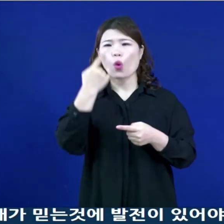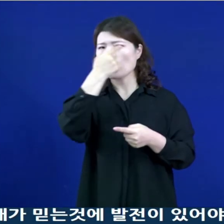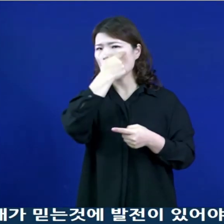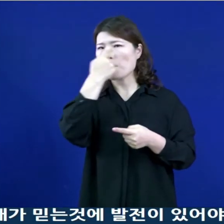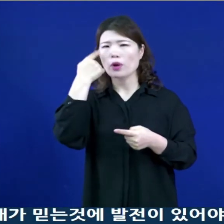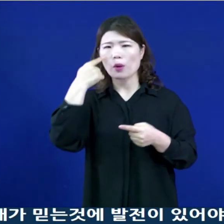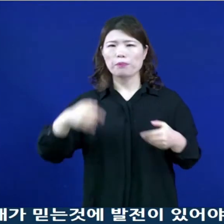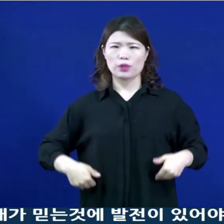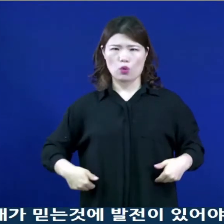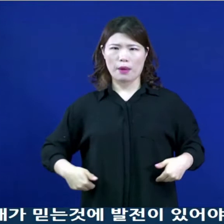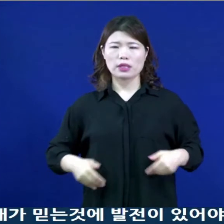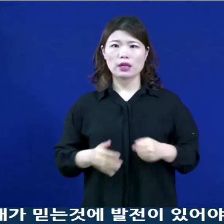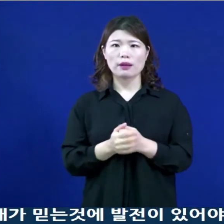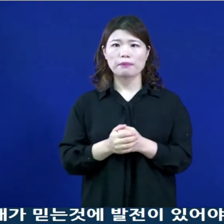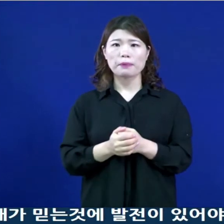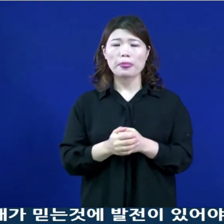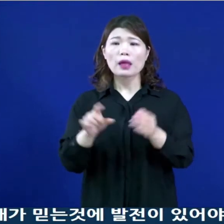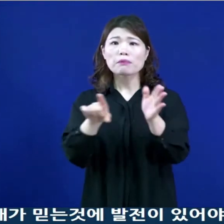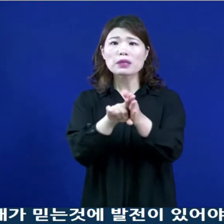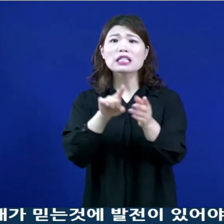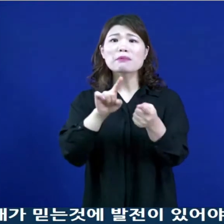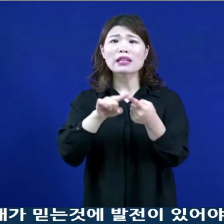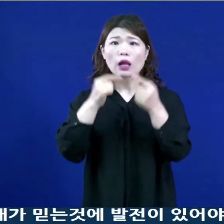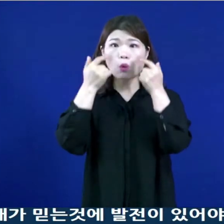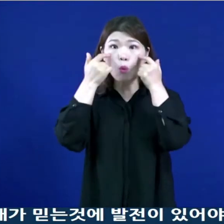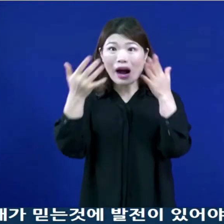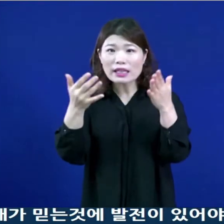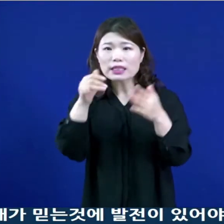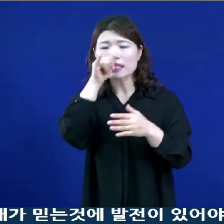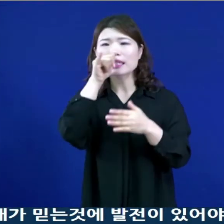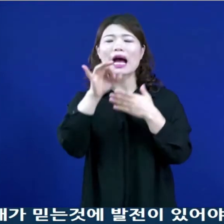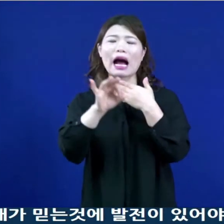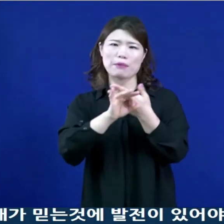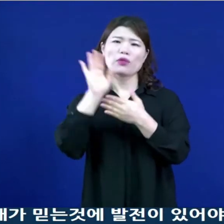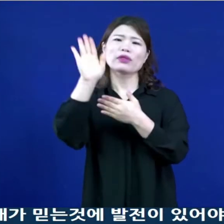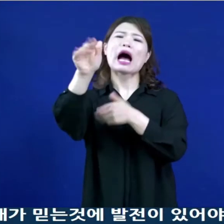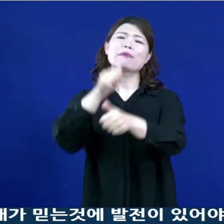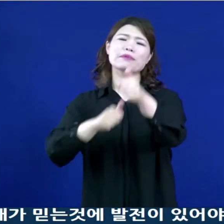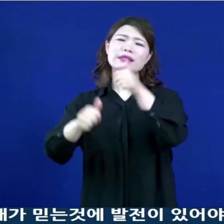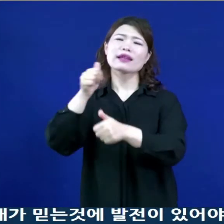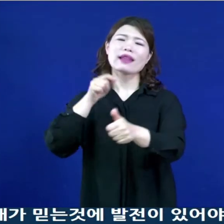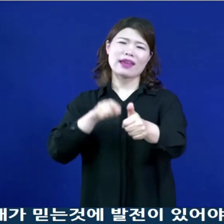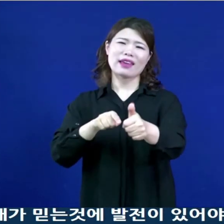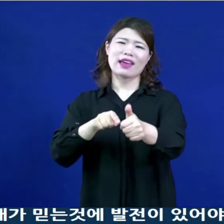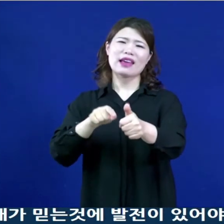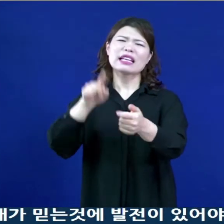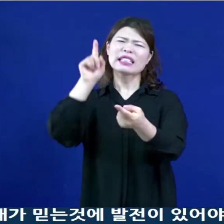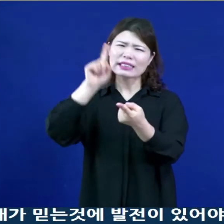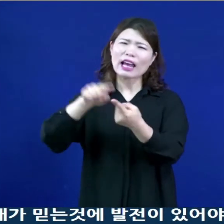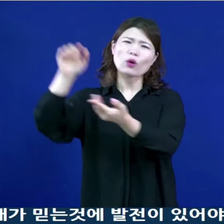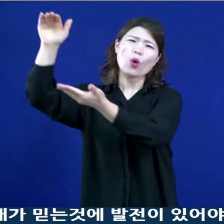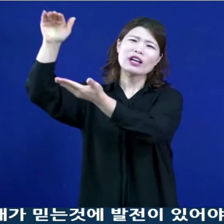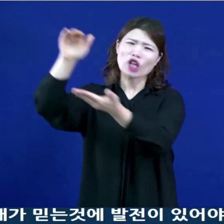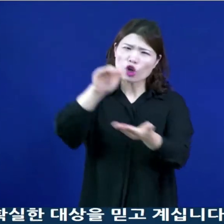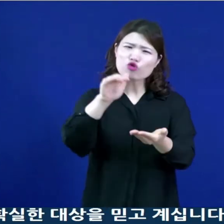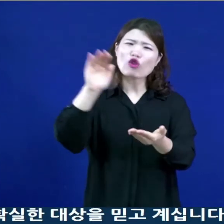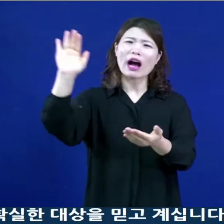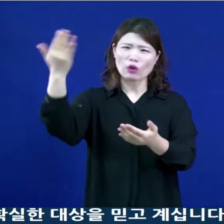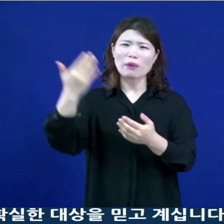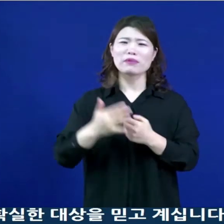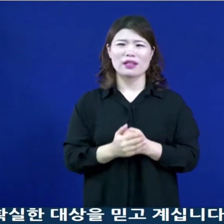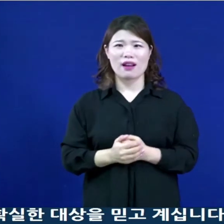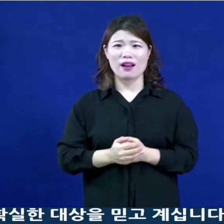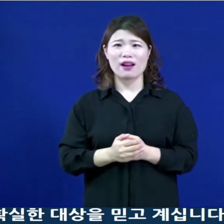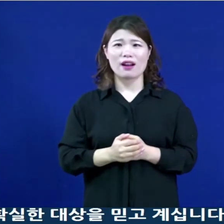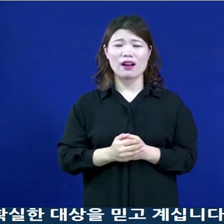만약 우리에게 이런 믿음에 대한 확실성이 있다면 우리의 믿음이 다음 세대에 전수될 것입니다. 다음 세대가 그것을